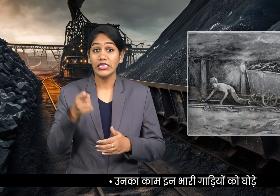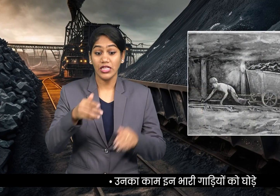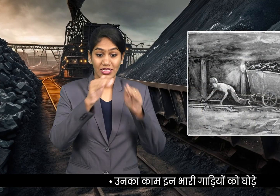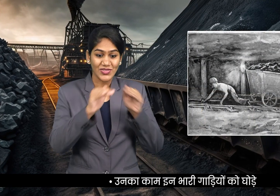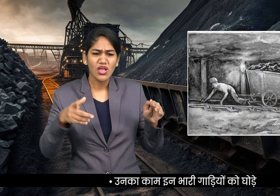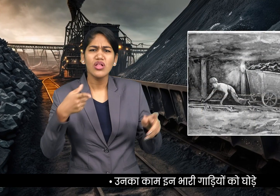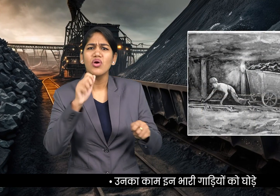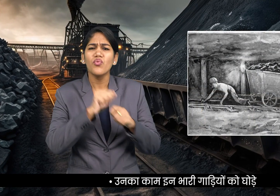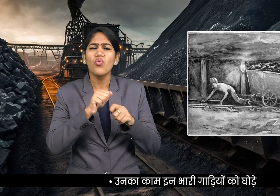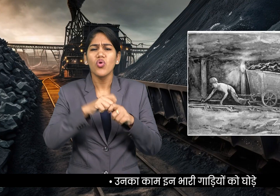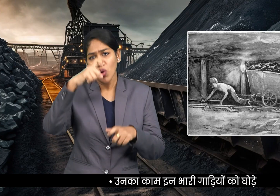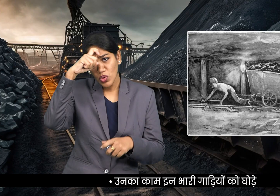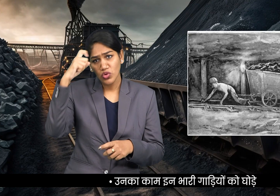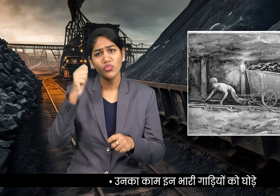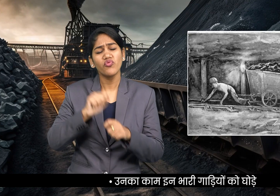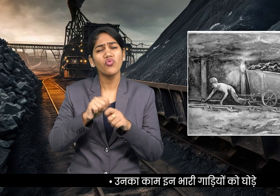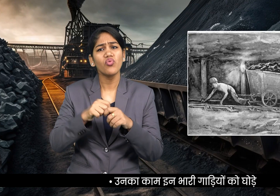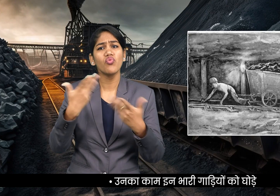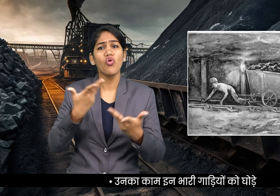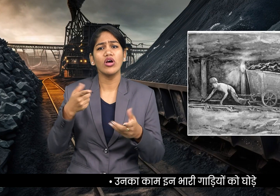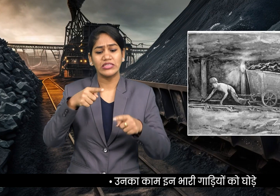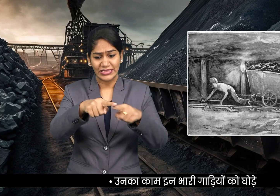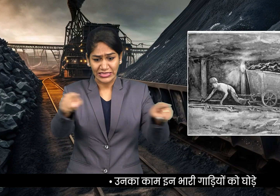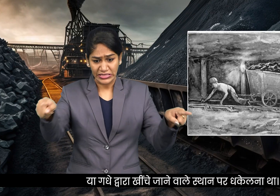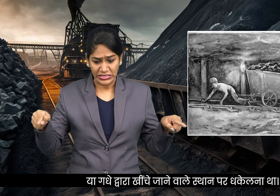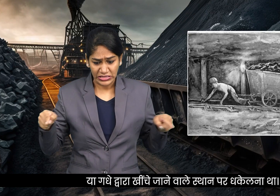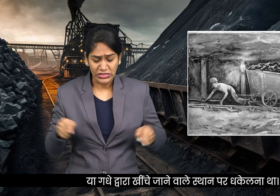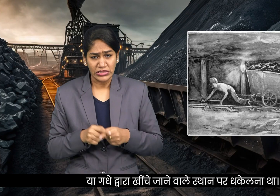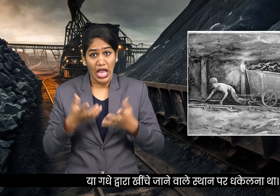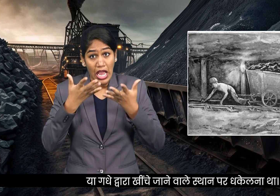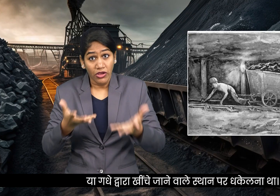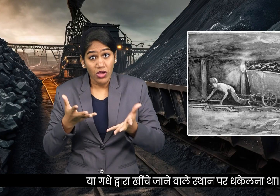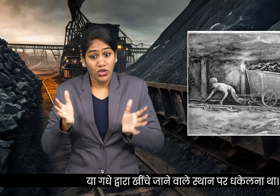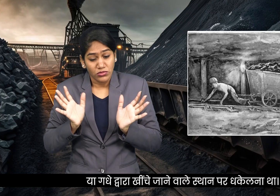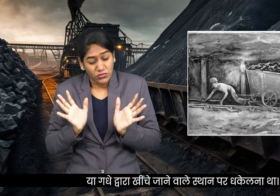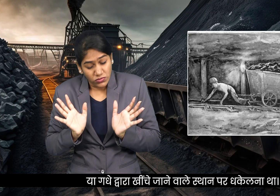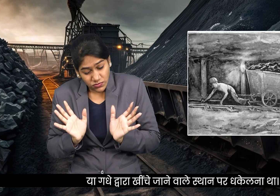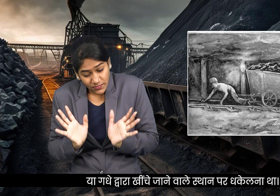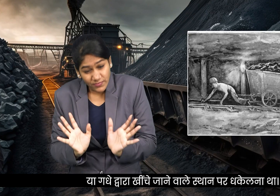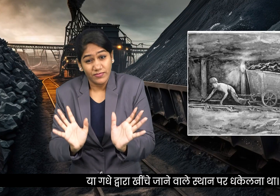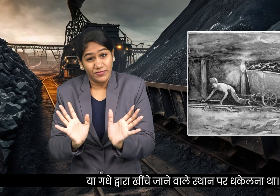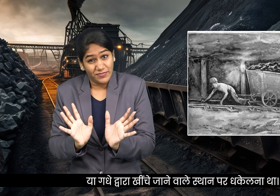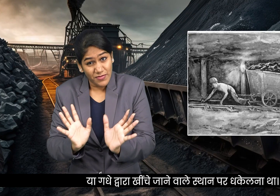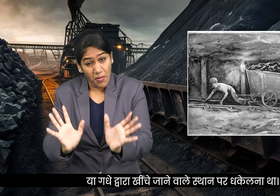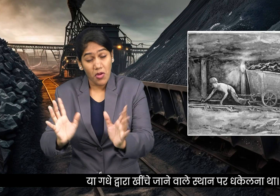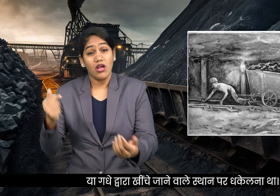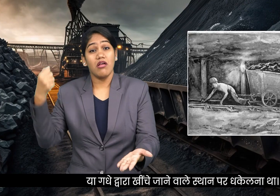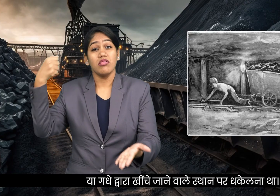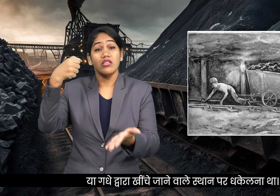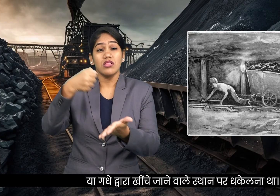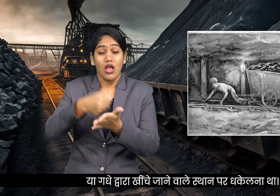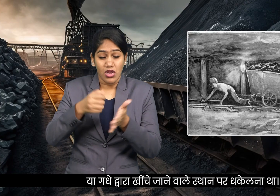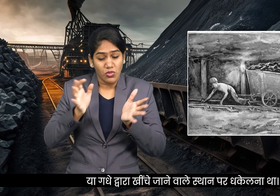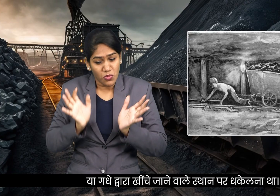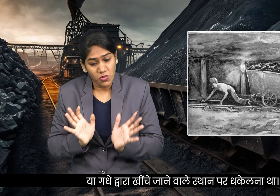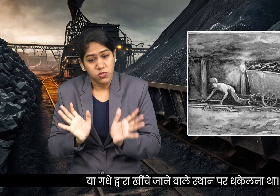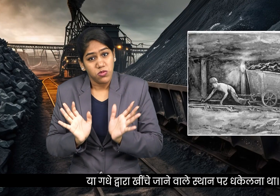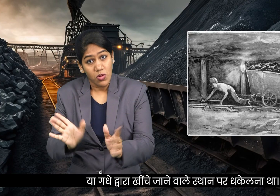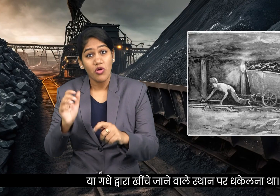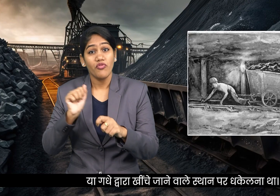उनका काम इन भारी गाड़ियों को घोड़े या गधे द्वारा खींचे जाने वाले स्थान